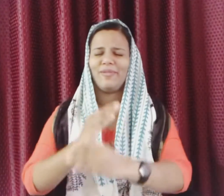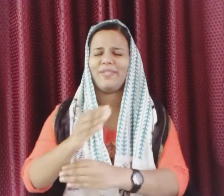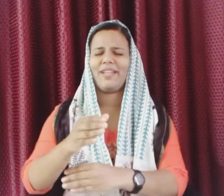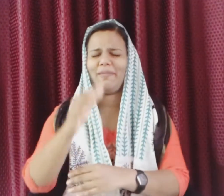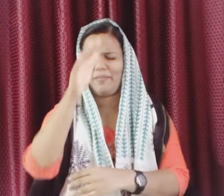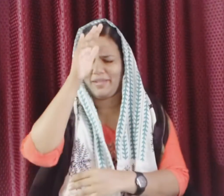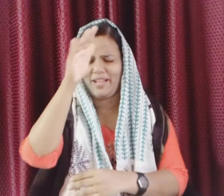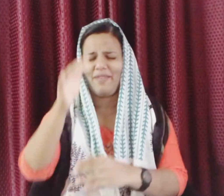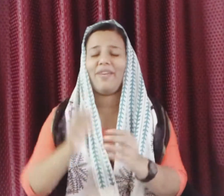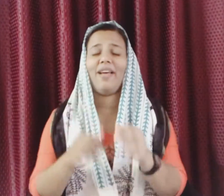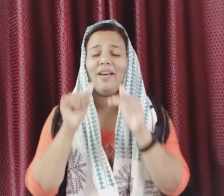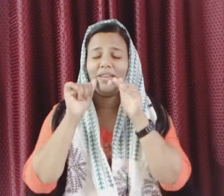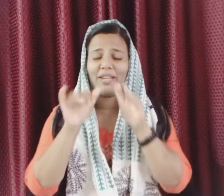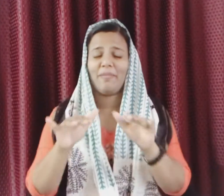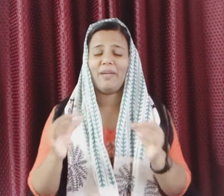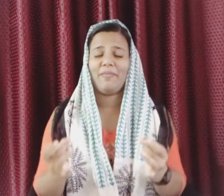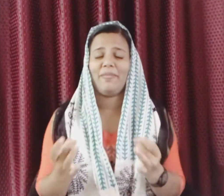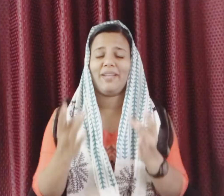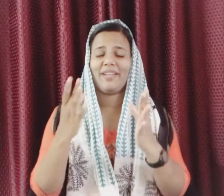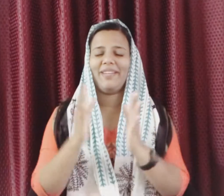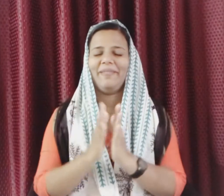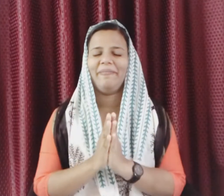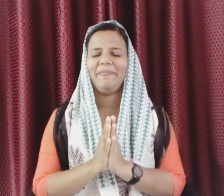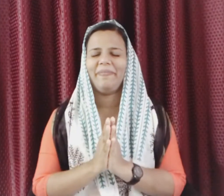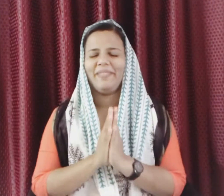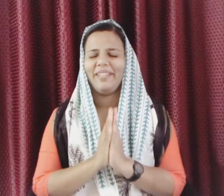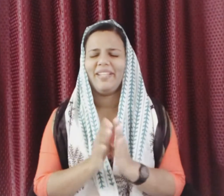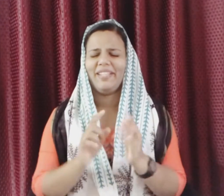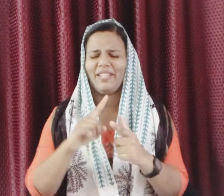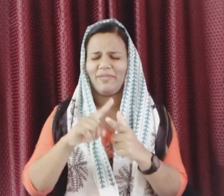സ്വർഗീയ പിതാവേ, അനുഗ്രഹിക്കപ്പെട്ട നല്ല പ്രഭാതത്തിനായിട്ട് ഈ കർത്താവേ